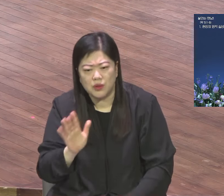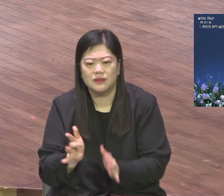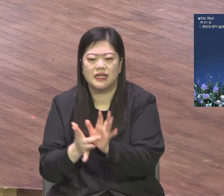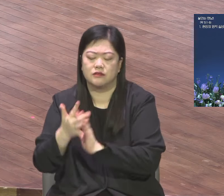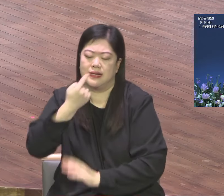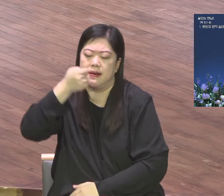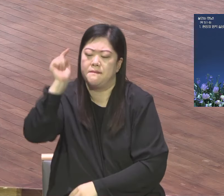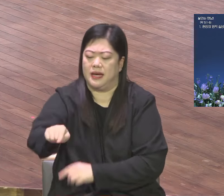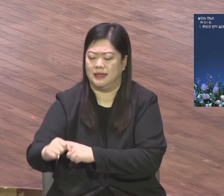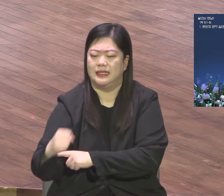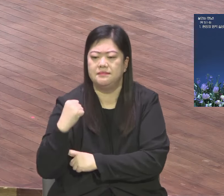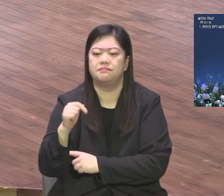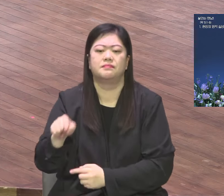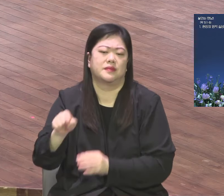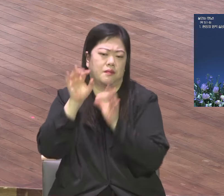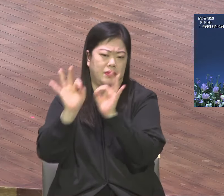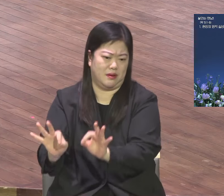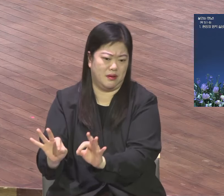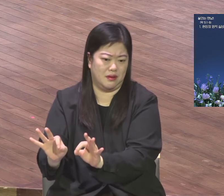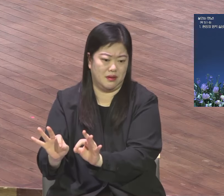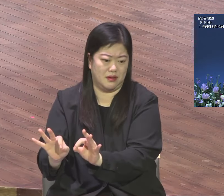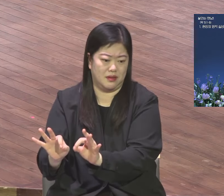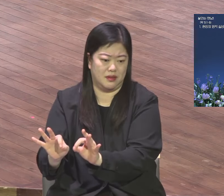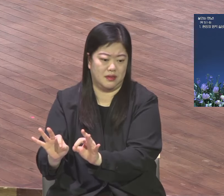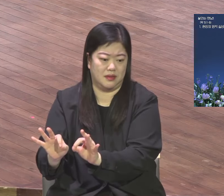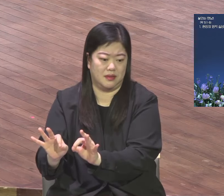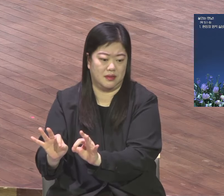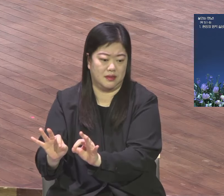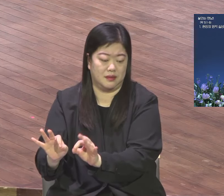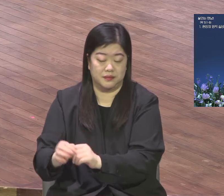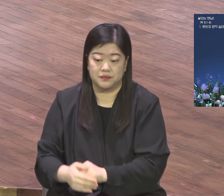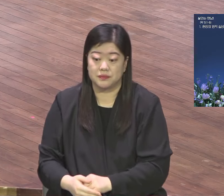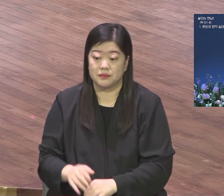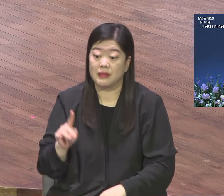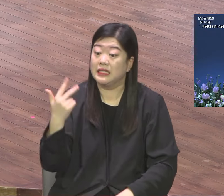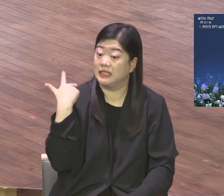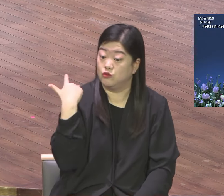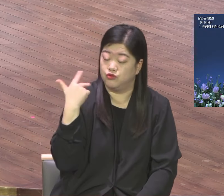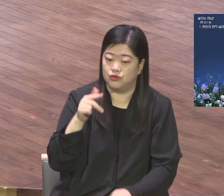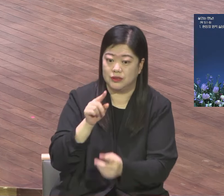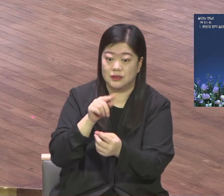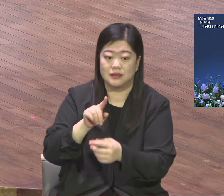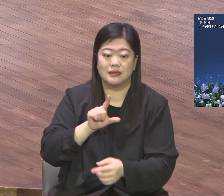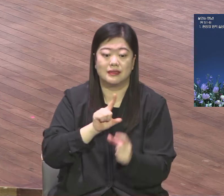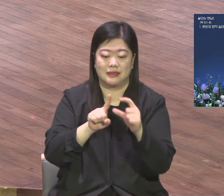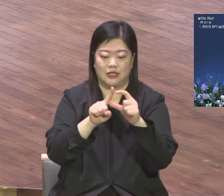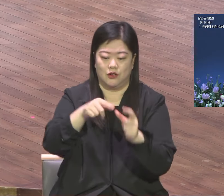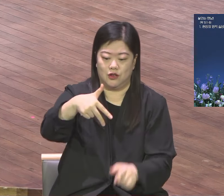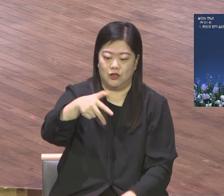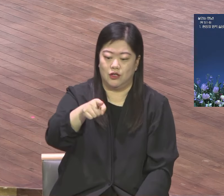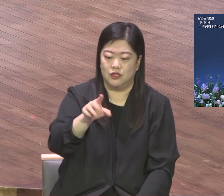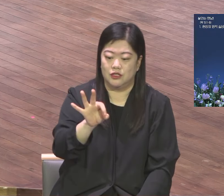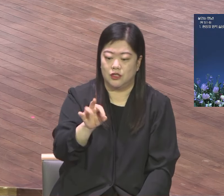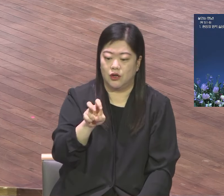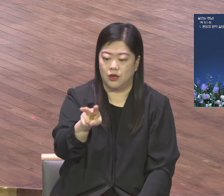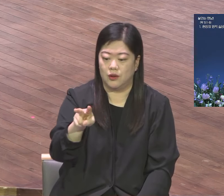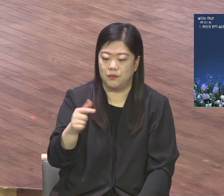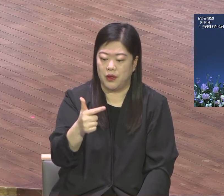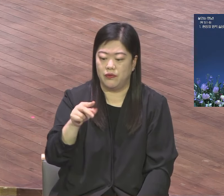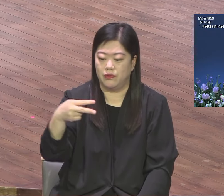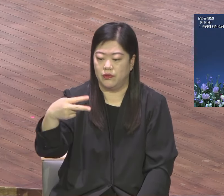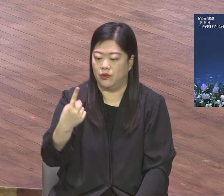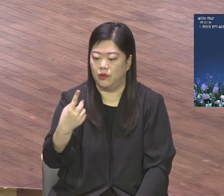무슨 믿음이었어요? 예수님의 믿음이 정면 돌파하는 믿음이었어요. 피하는 믿음이 아니요, 정면